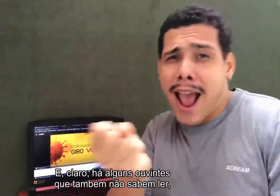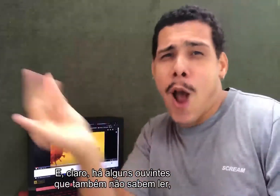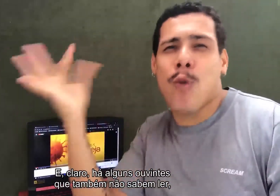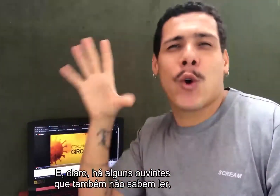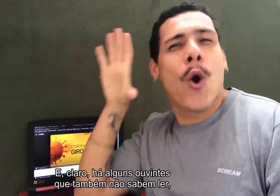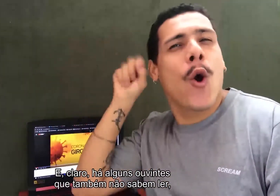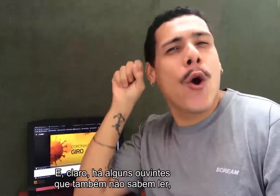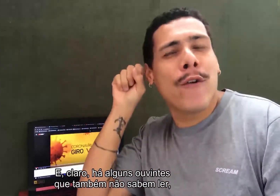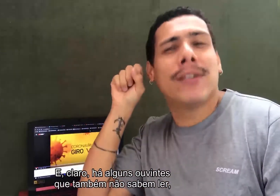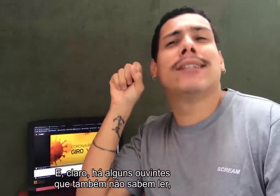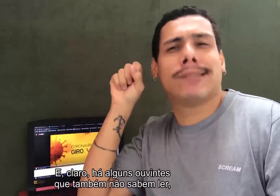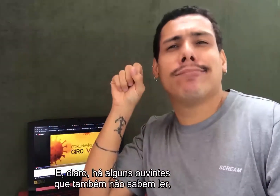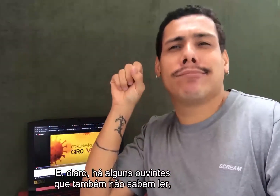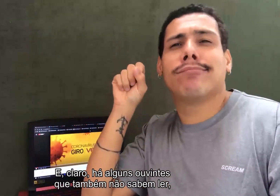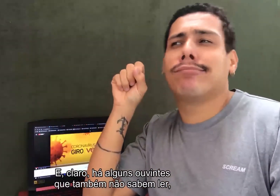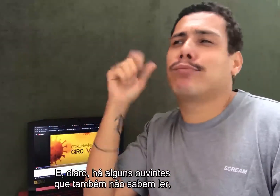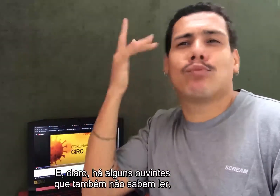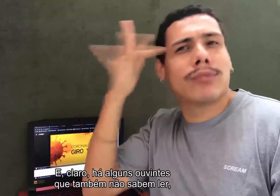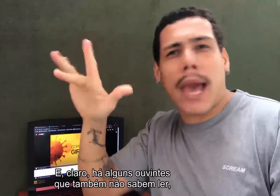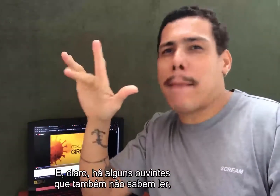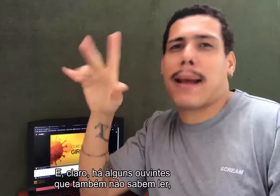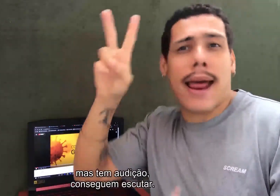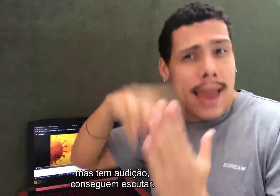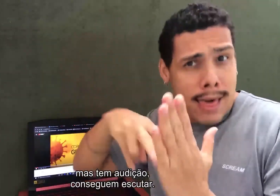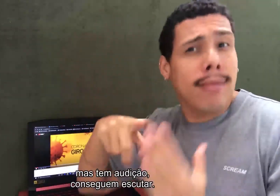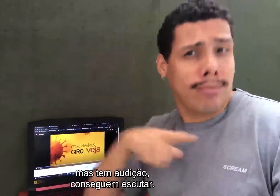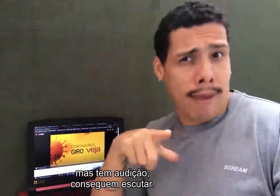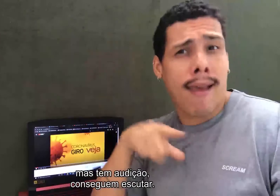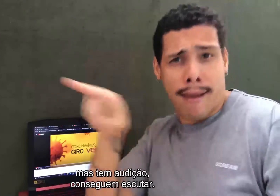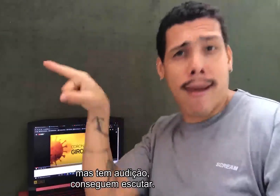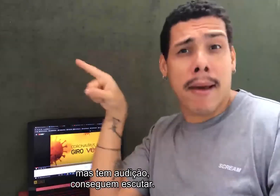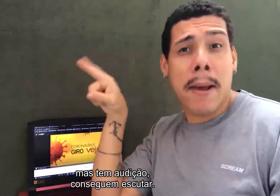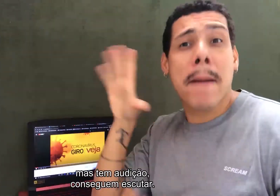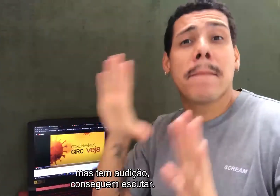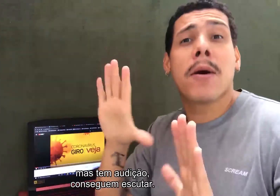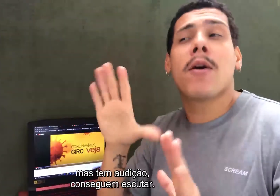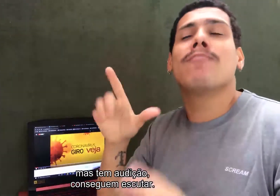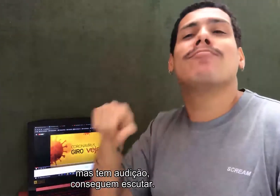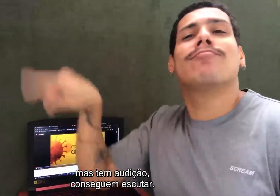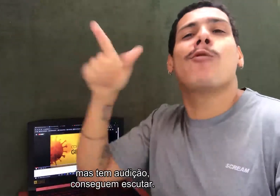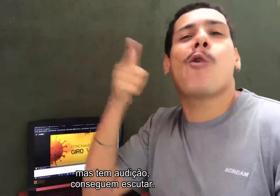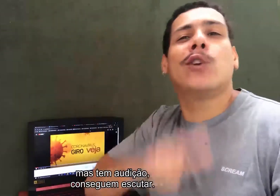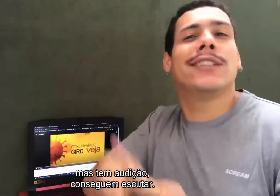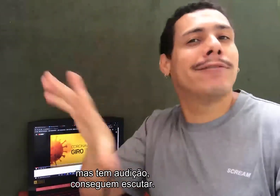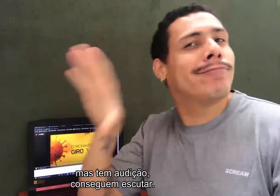É claro, há alguns ouvintes que também não sabem ler, mas têm audição, conseguem escutar.